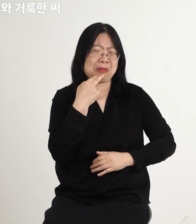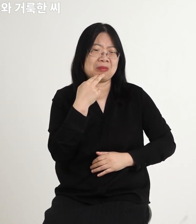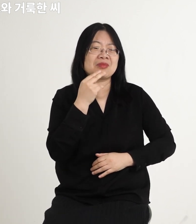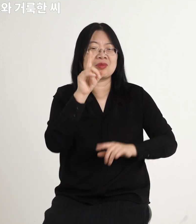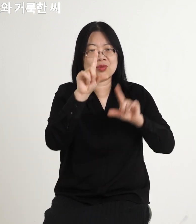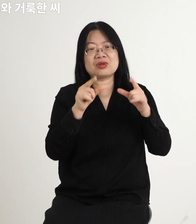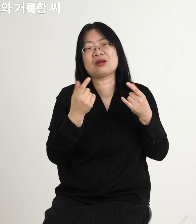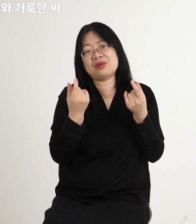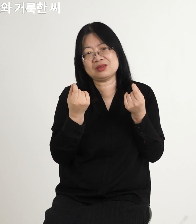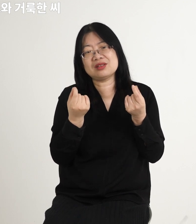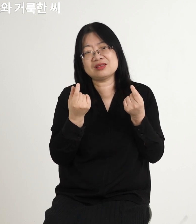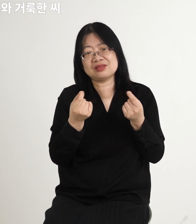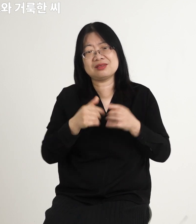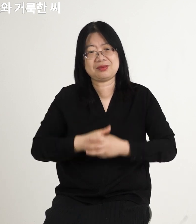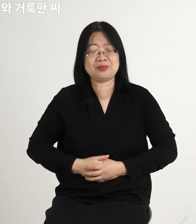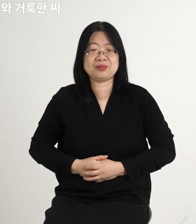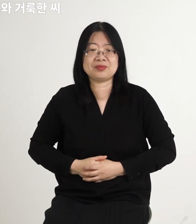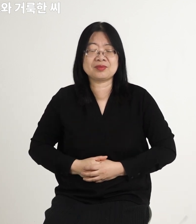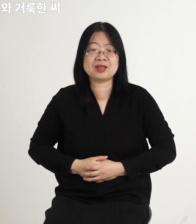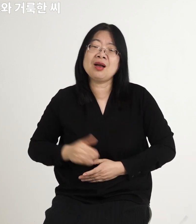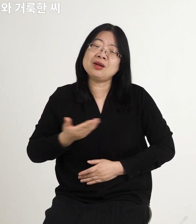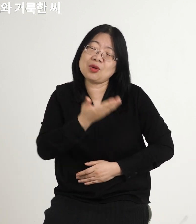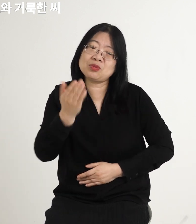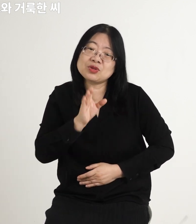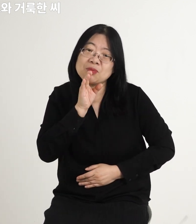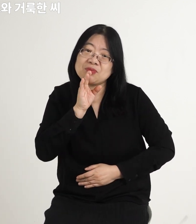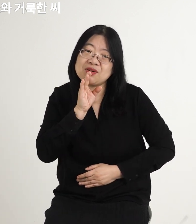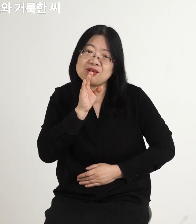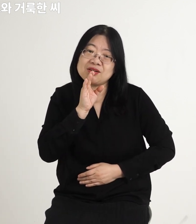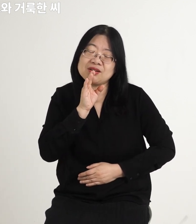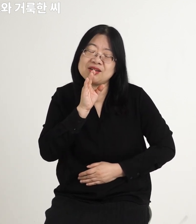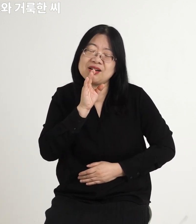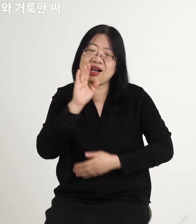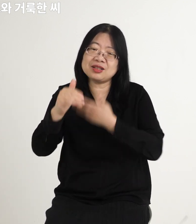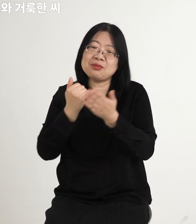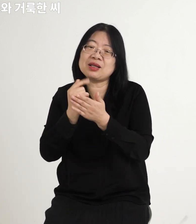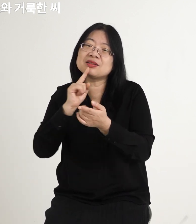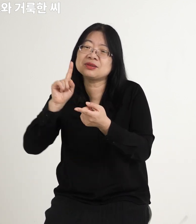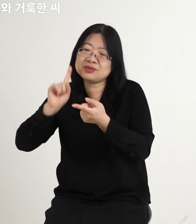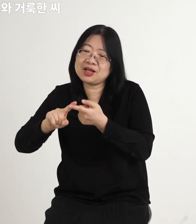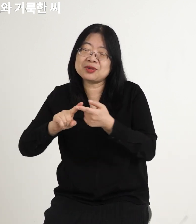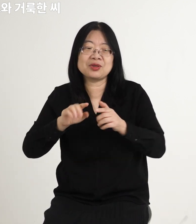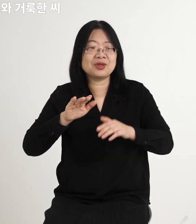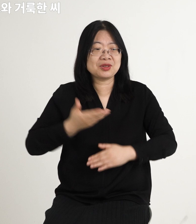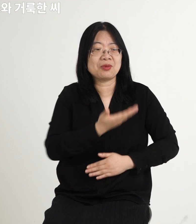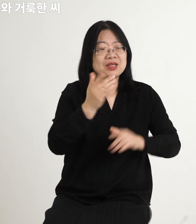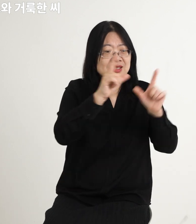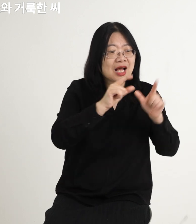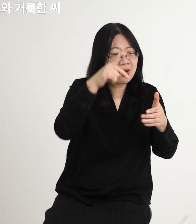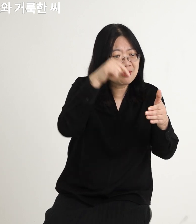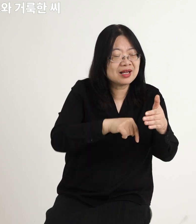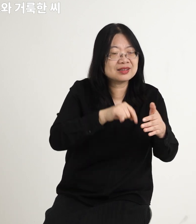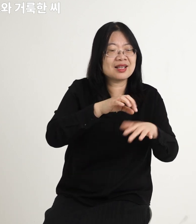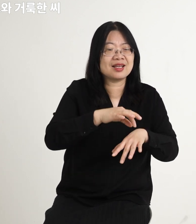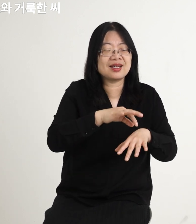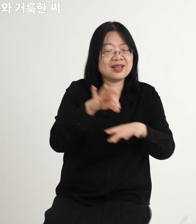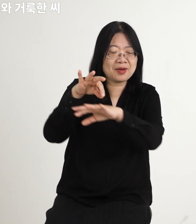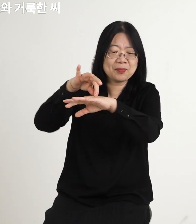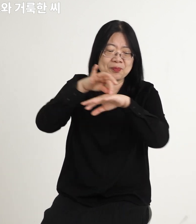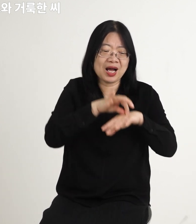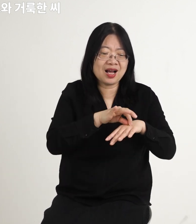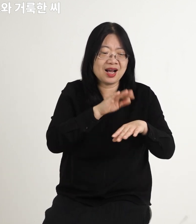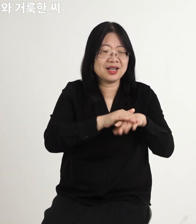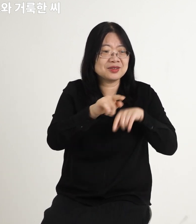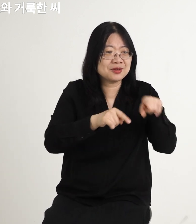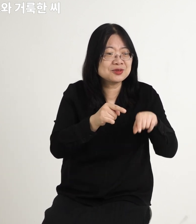여러분 정말 말씀이 현실이 되어 계세요? 그 얘기예요. 그 얘기.